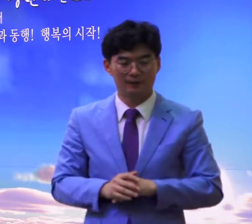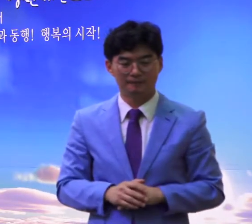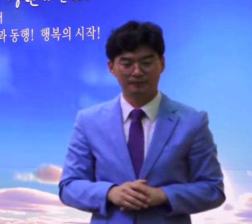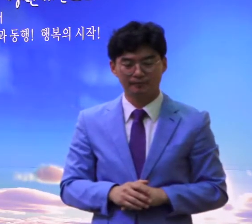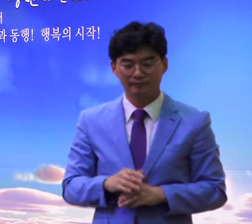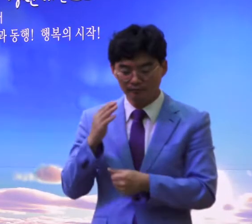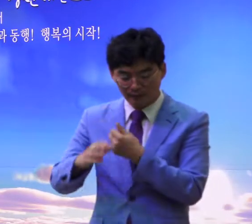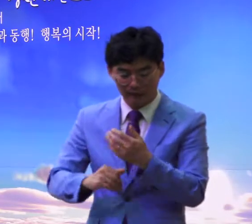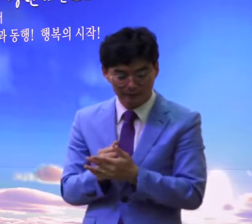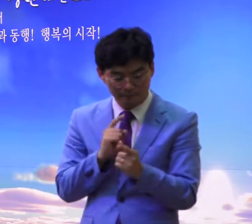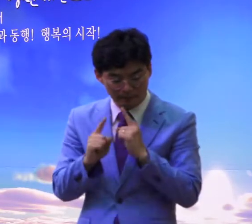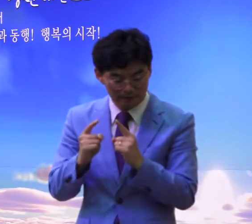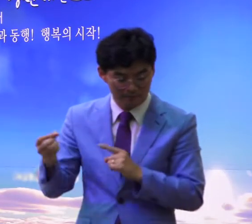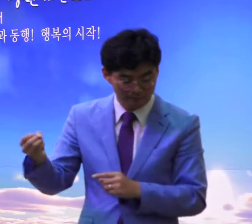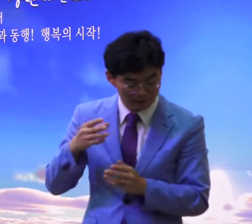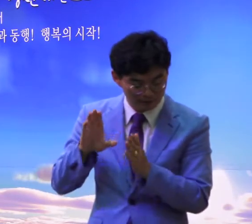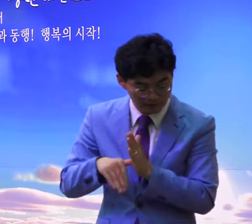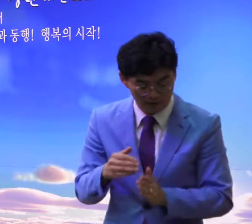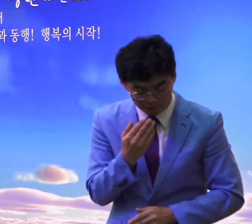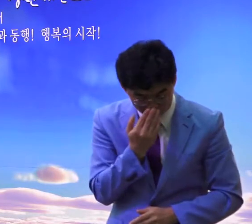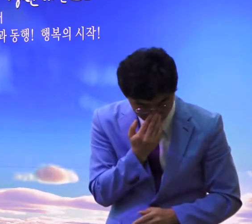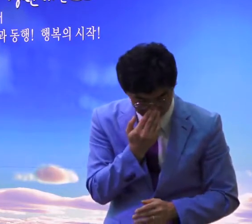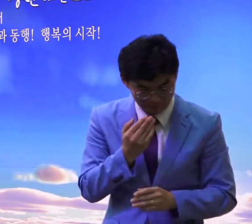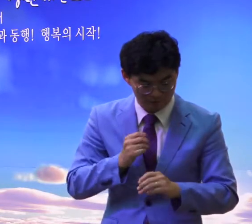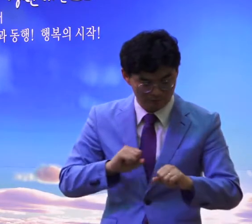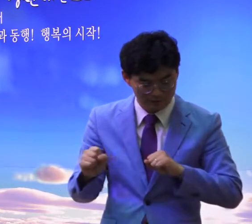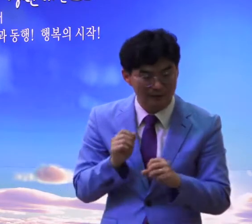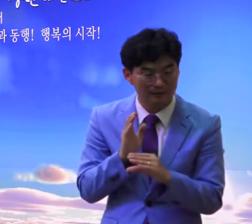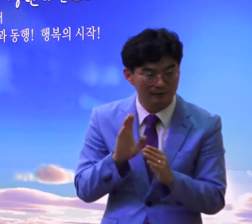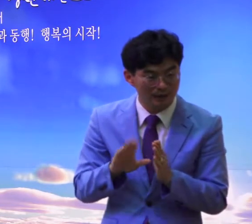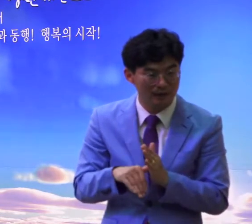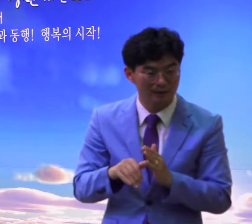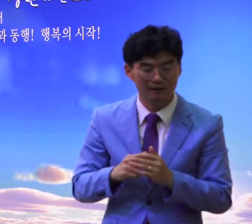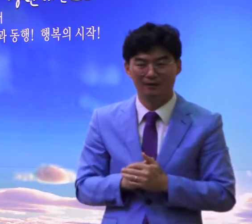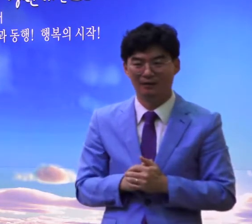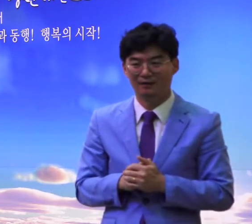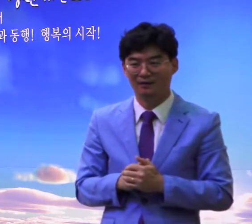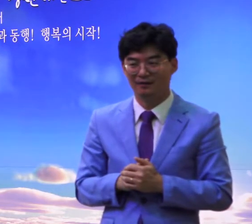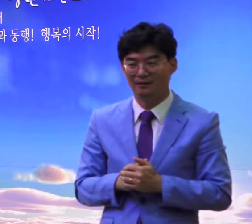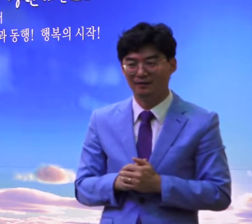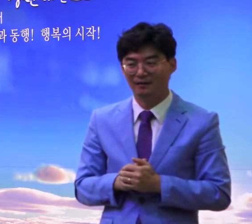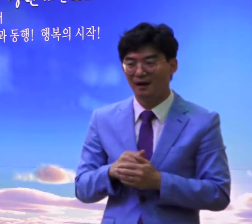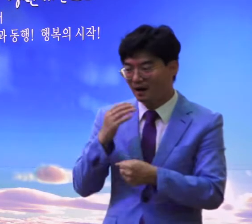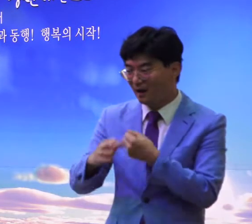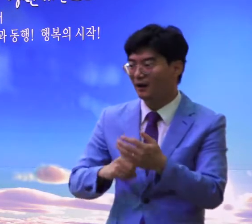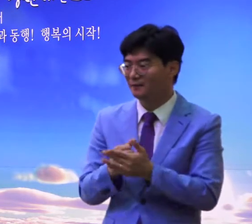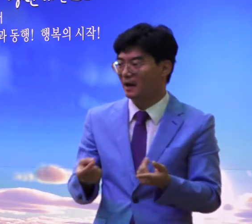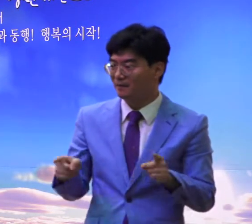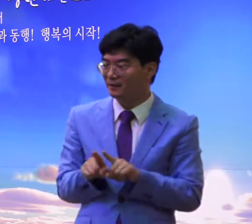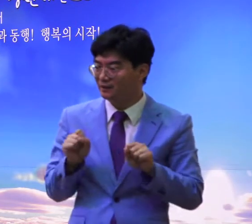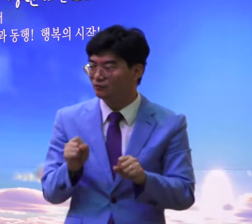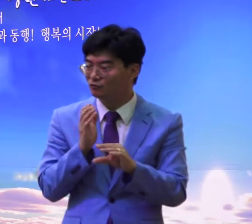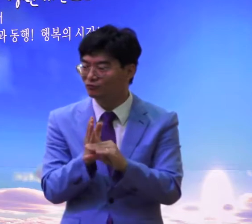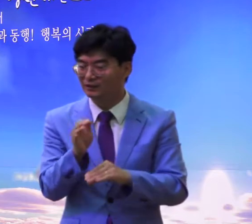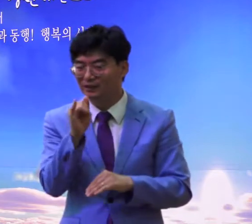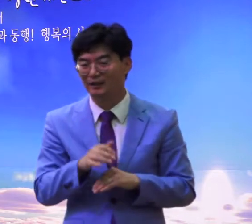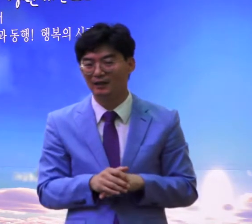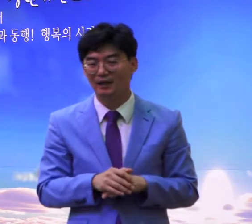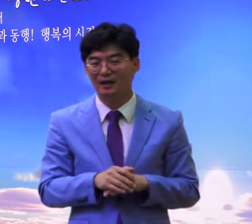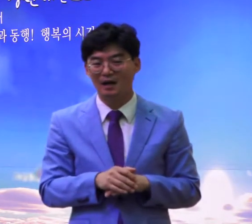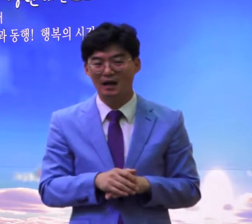우리 가운데 일하십니다. 그 과정 속에 때로 질병에 걸리거나 또 사고를 당하거나